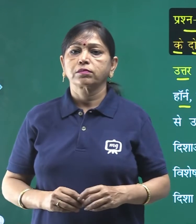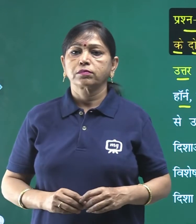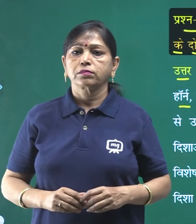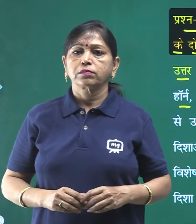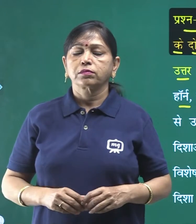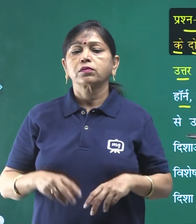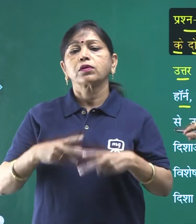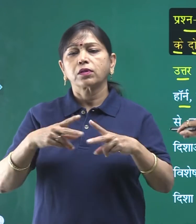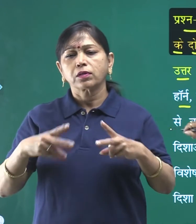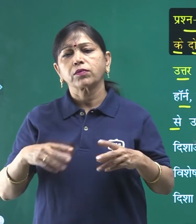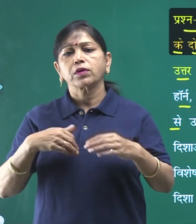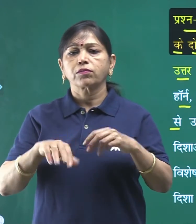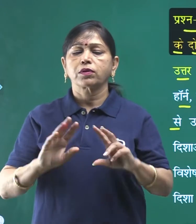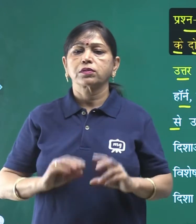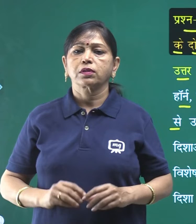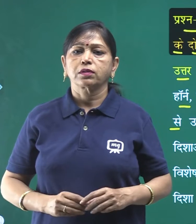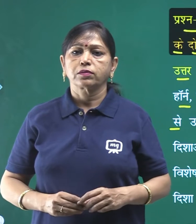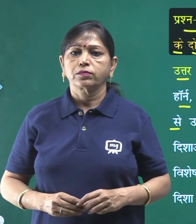जैसे वाद्य यंत्र से